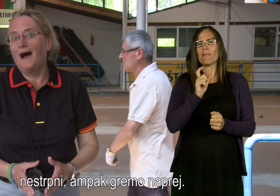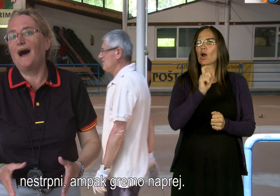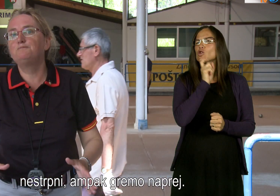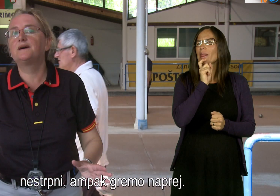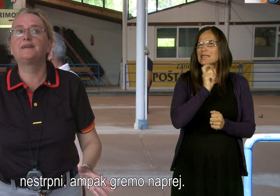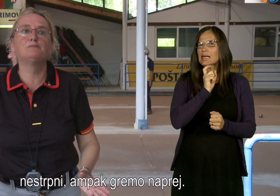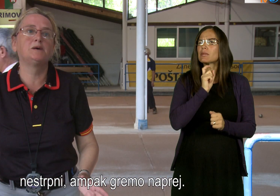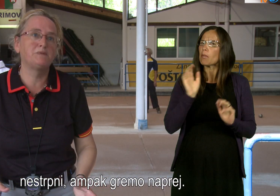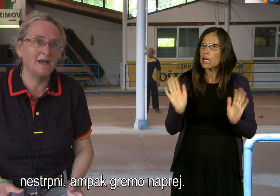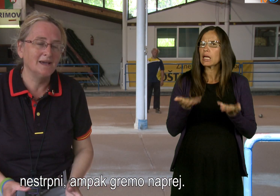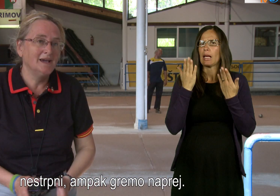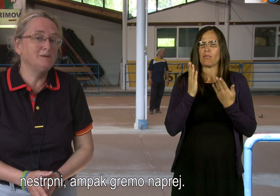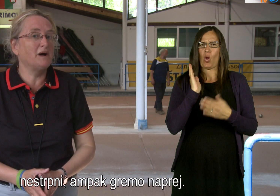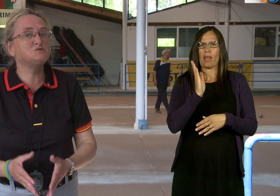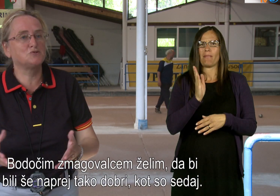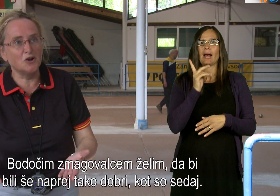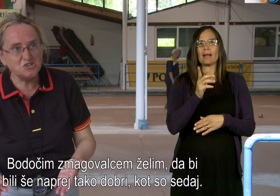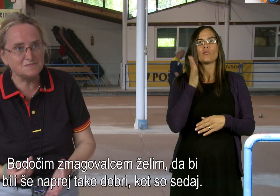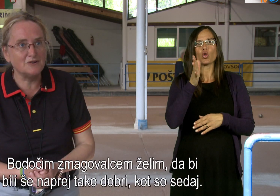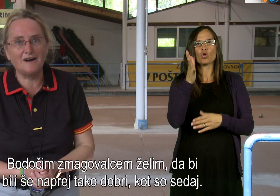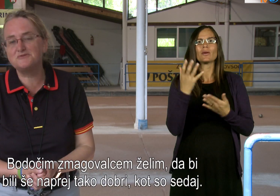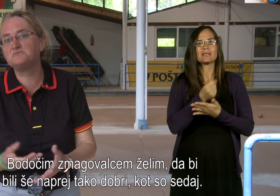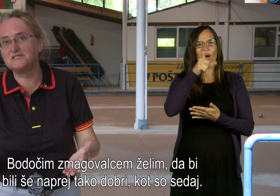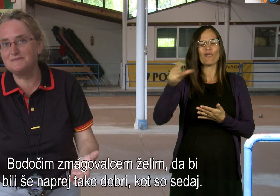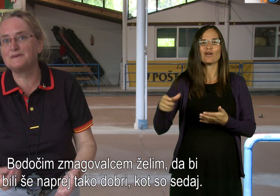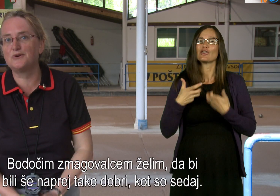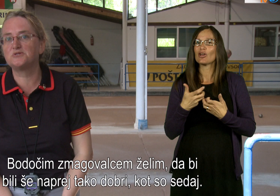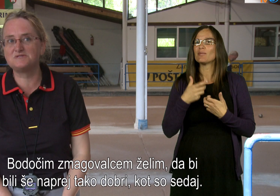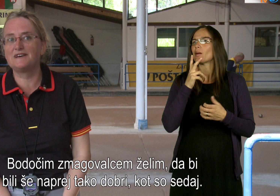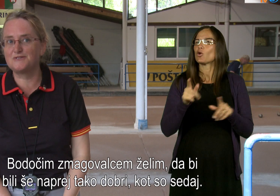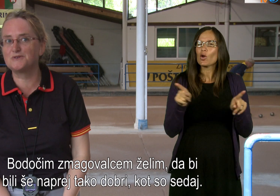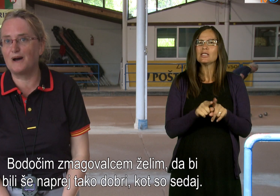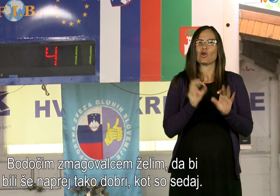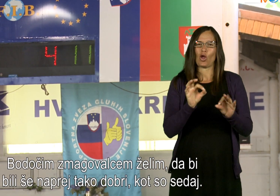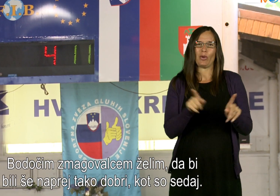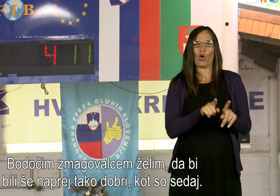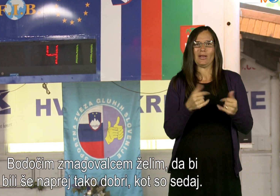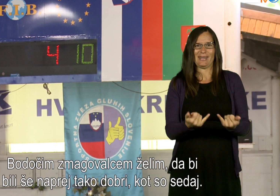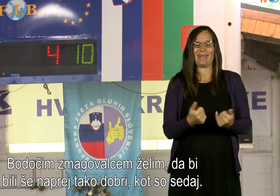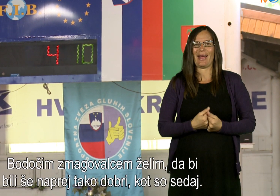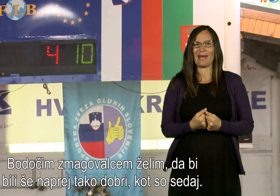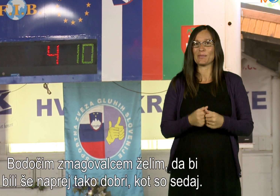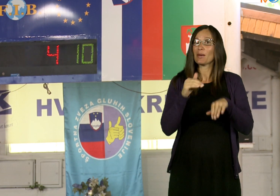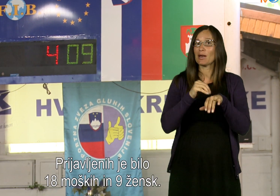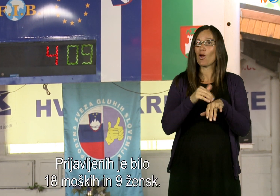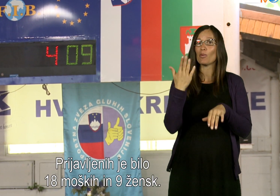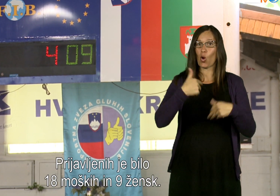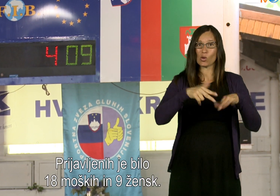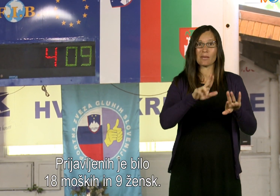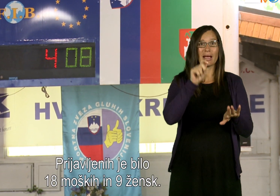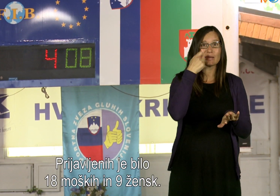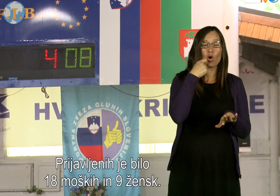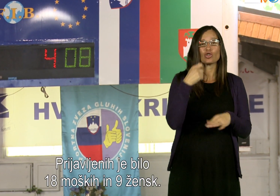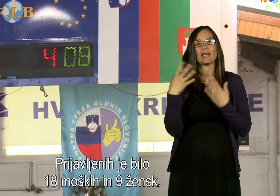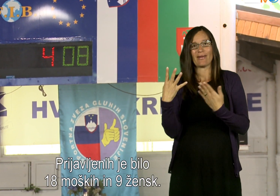nestrpni, ampak gremo naprej. In pač bodočim zmagovalcem želim, da bojo še zmeraj tako dobri, kot so zdaj. Prijavljeno je